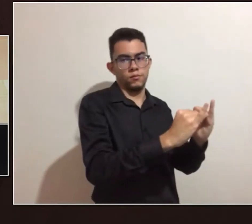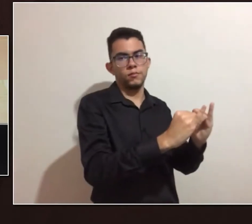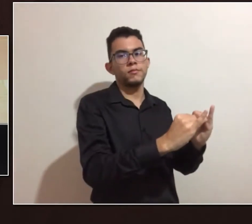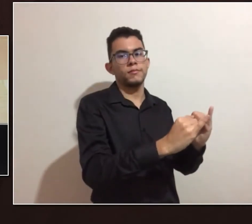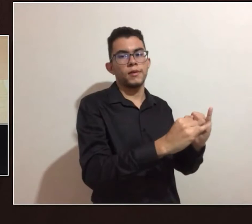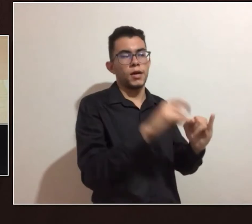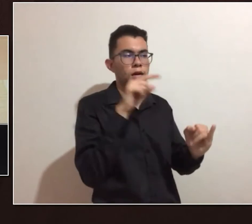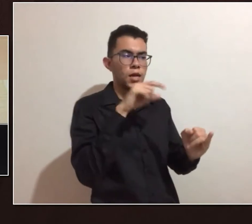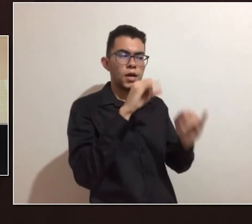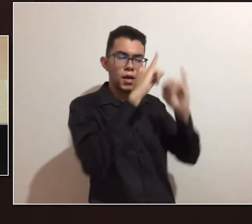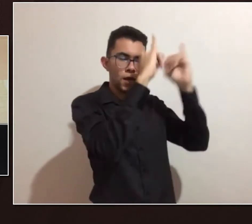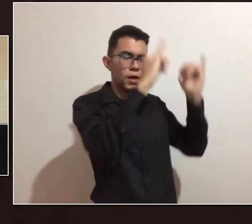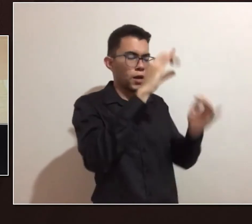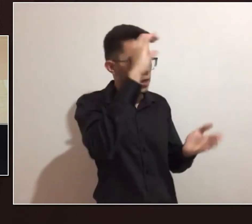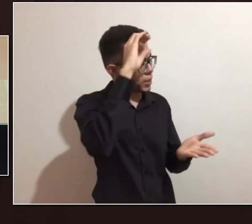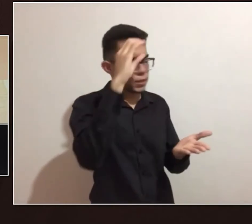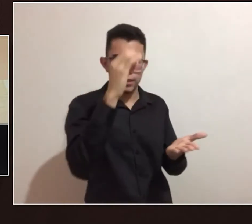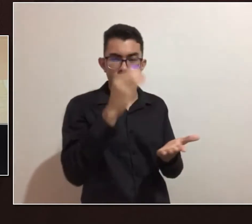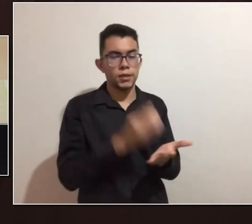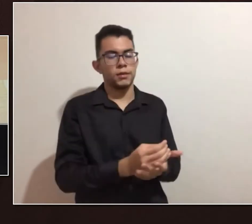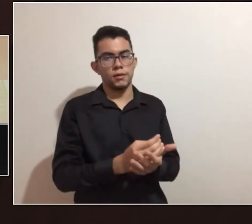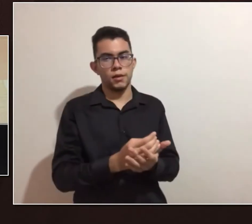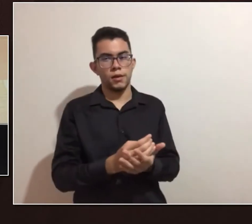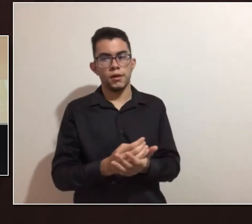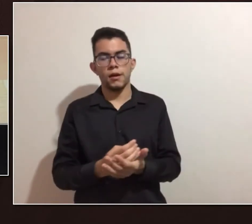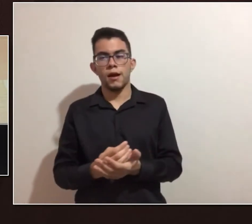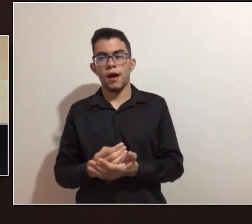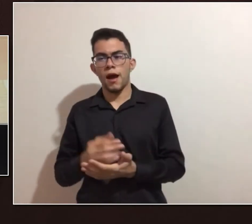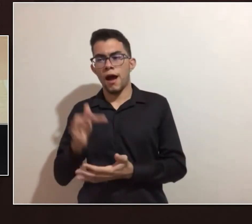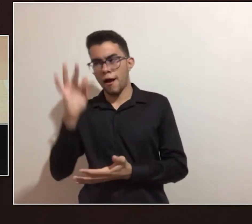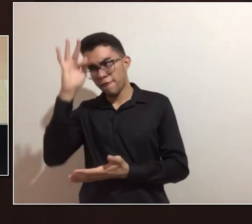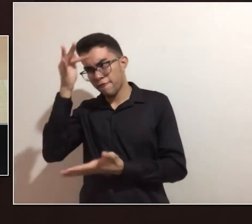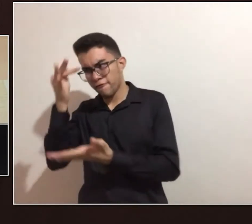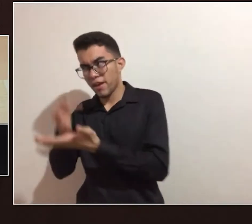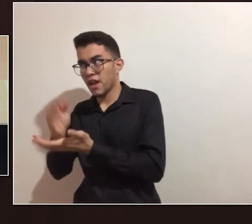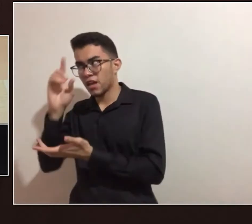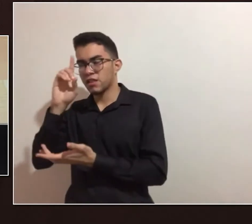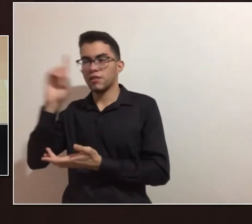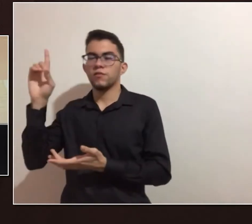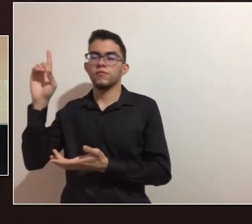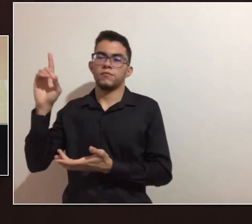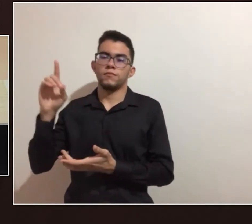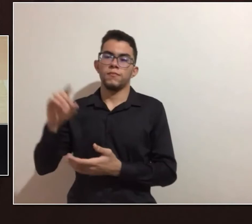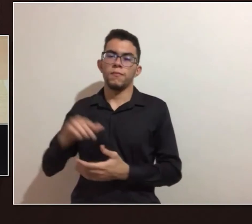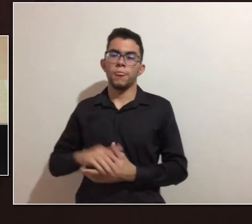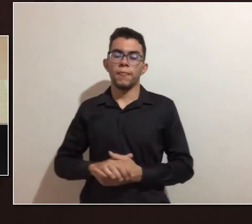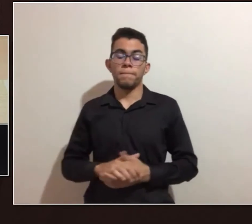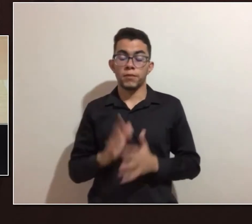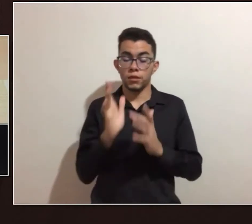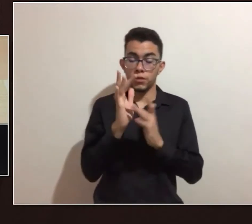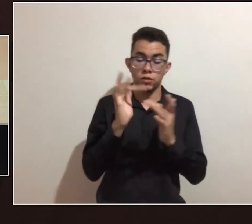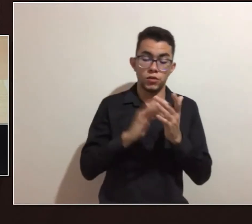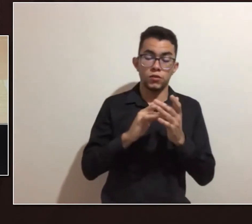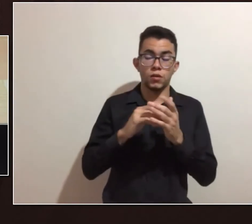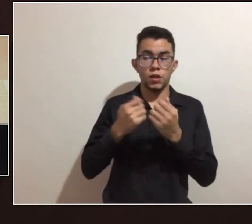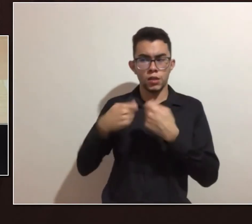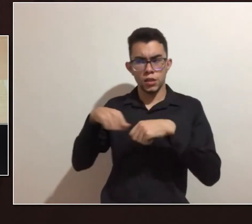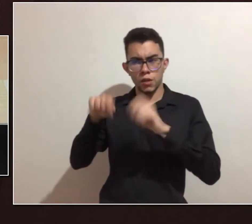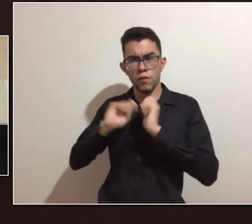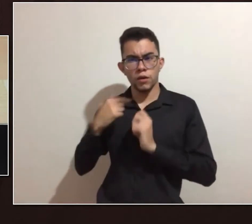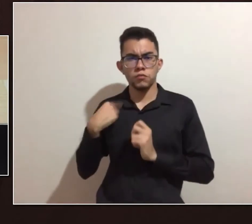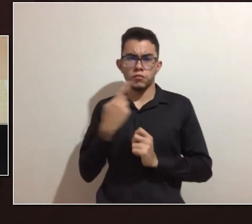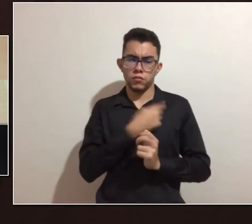a igreja então recebeu do Senhor Jesus, aleluia, a sua missão. Irmãos, esse é o